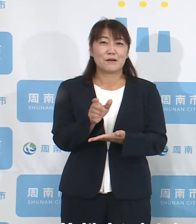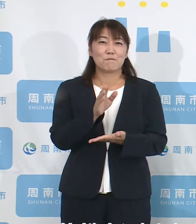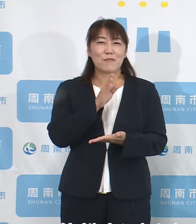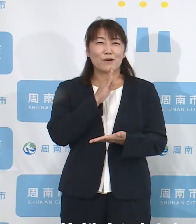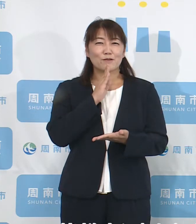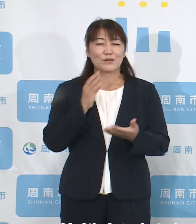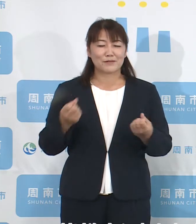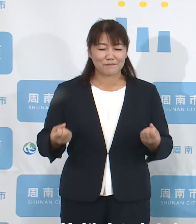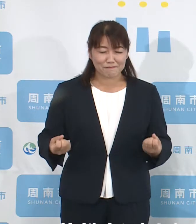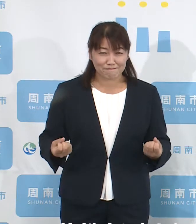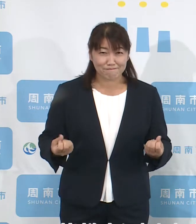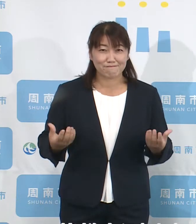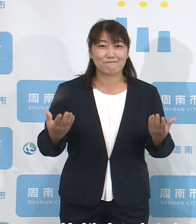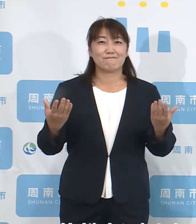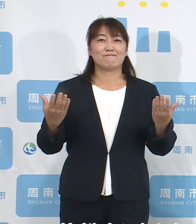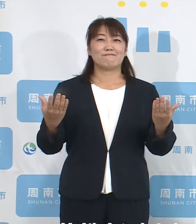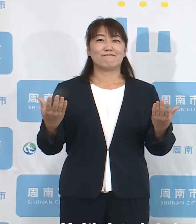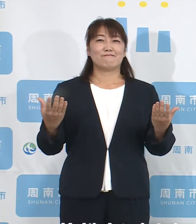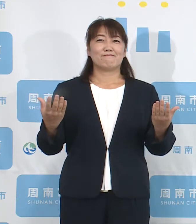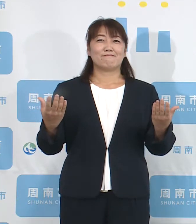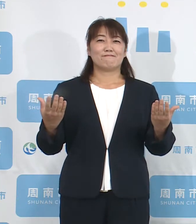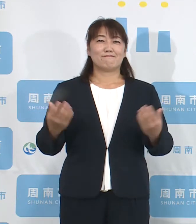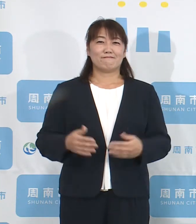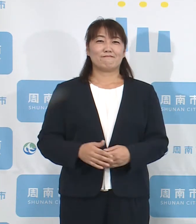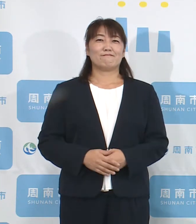誠におめでとうございます。